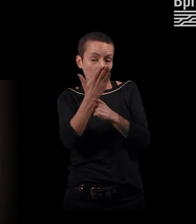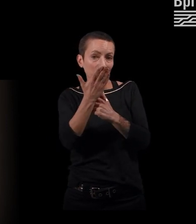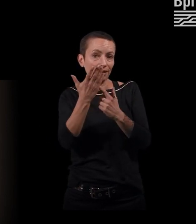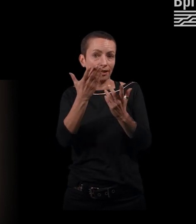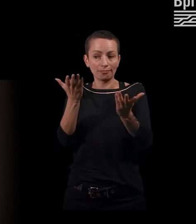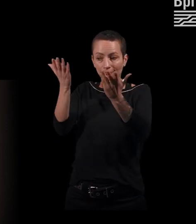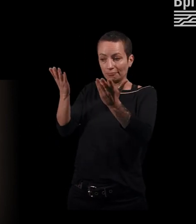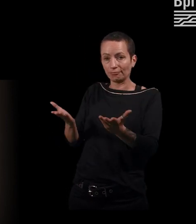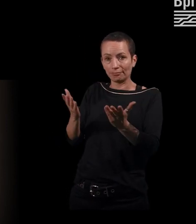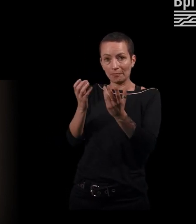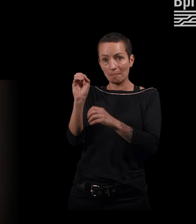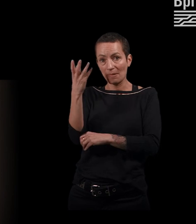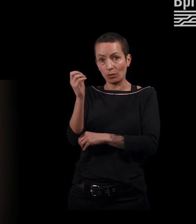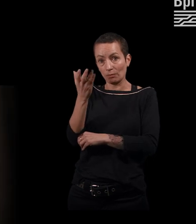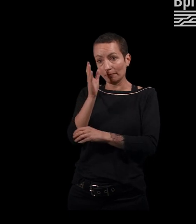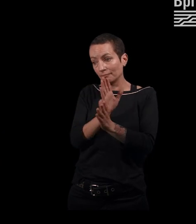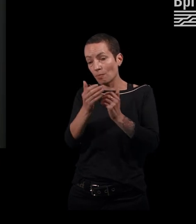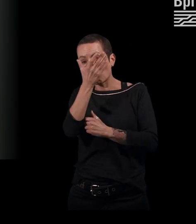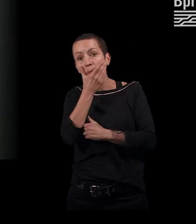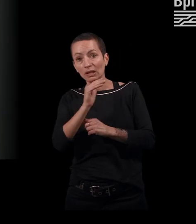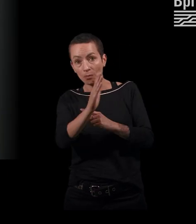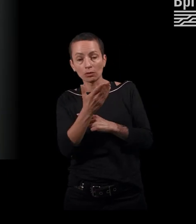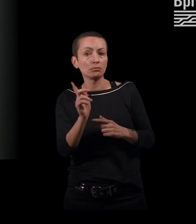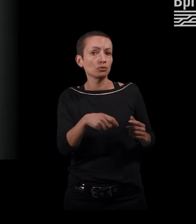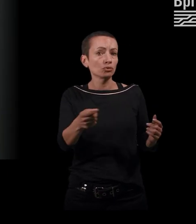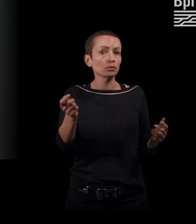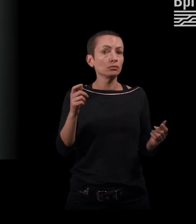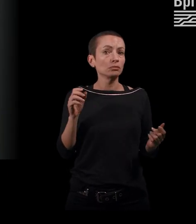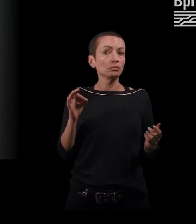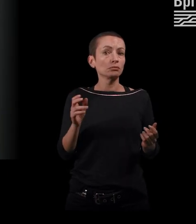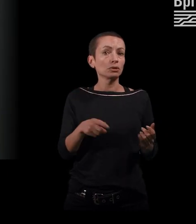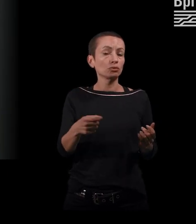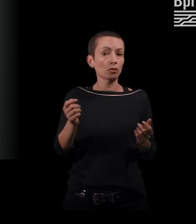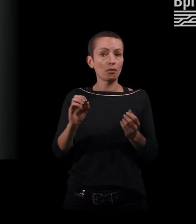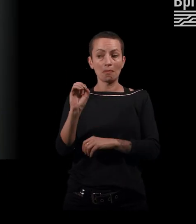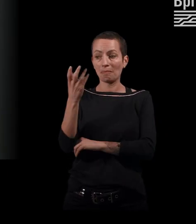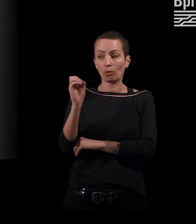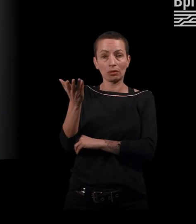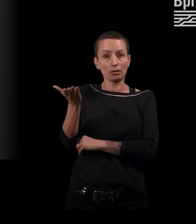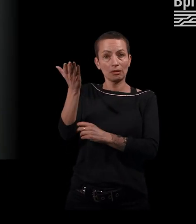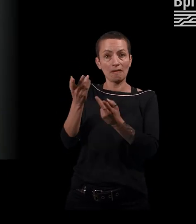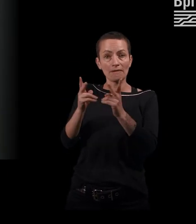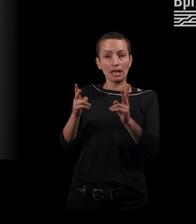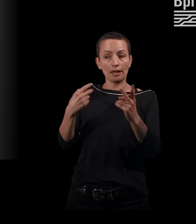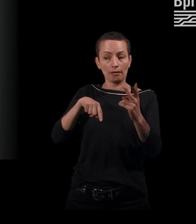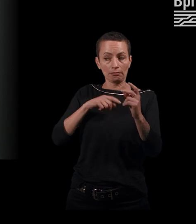beauté de Beyrouth. Bien sûr, Beyrouth est une ville qui